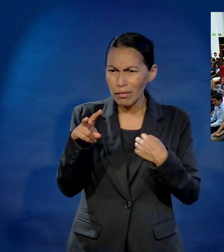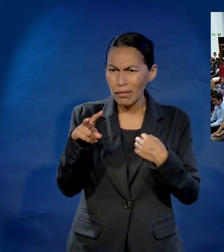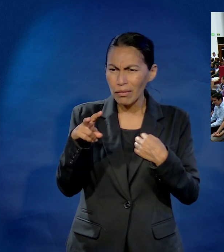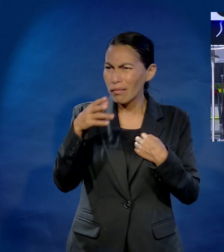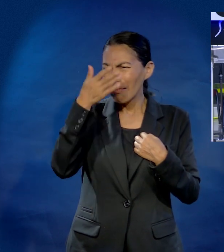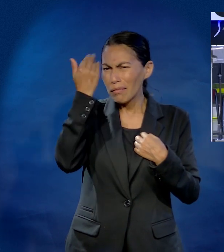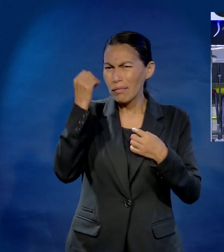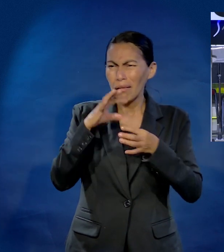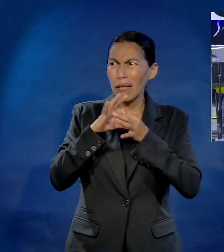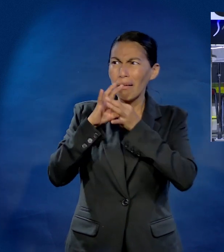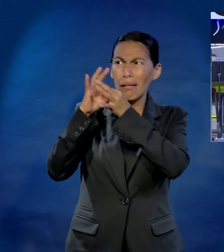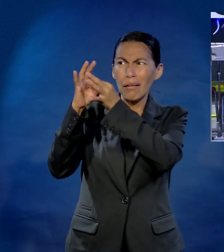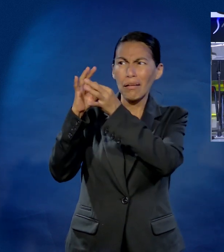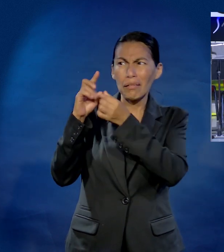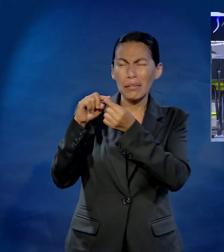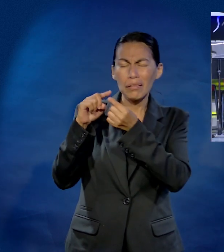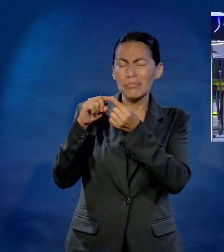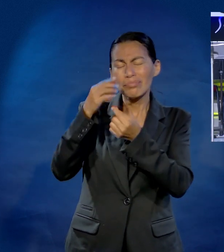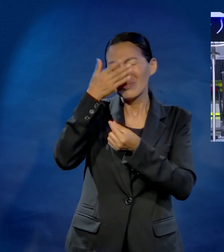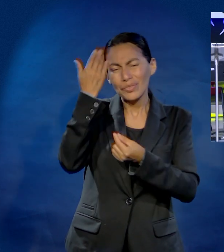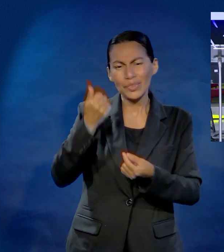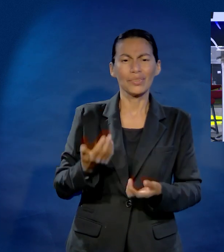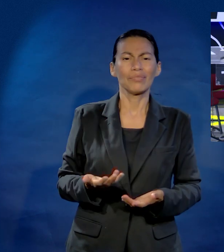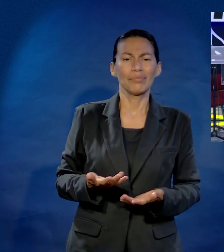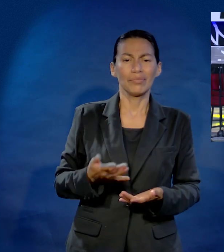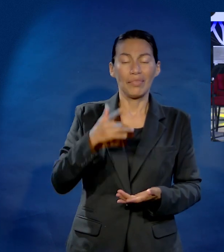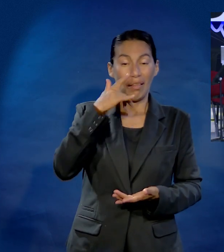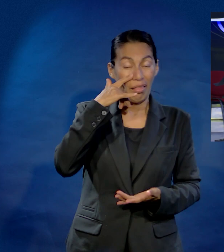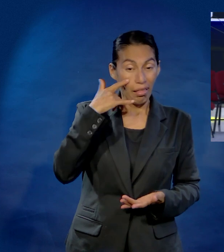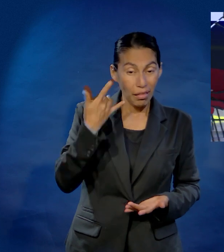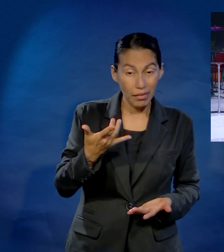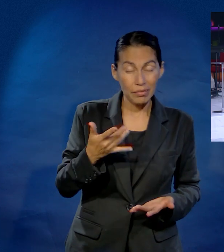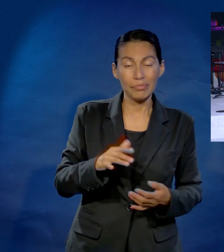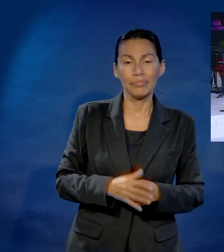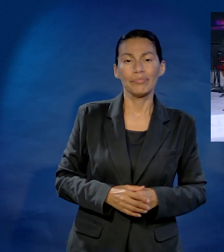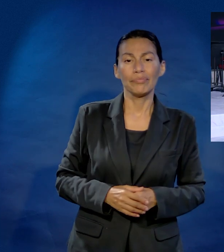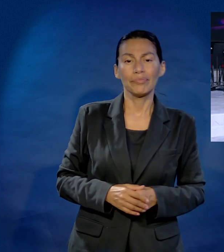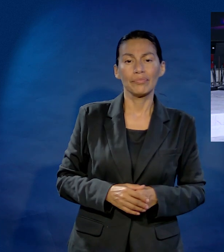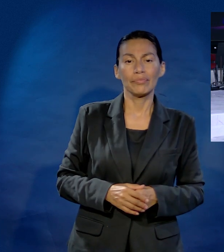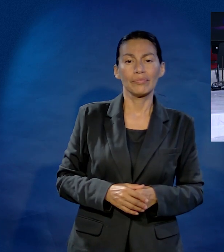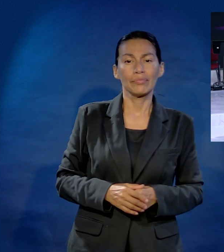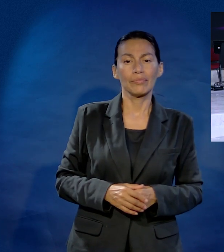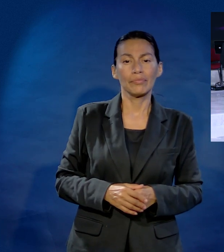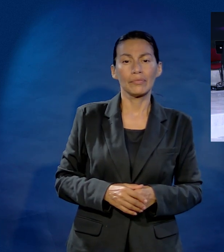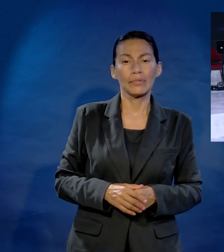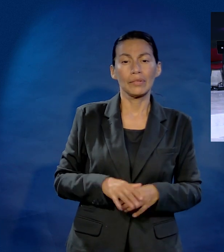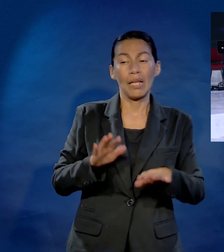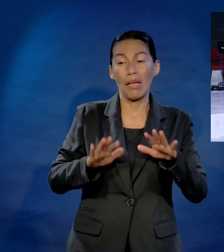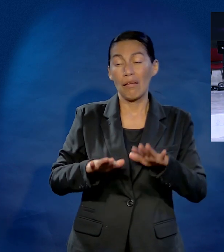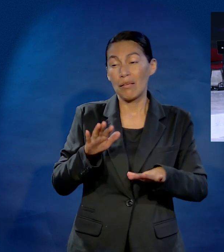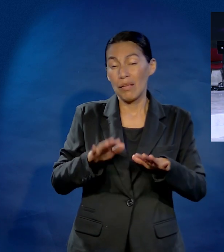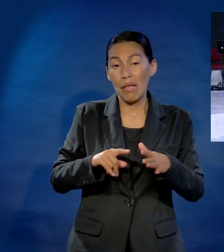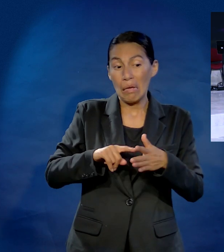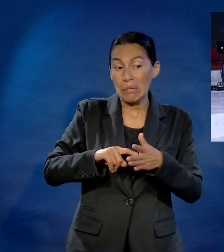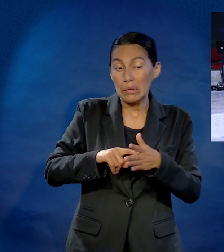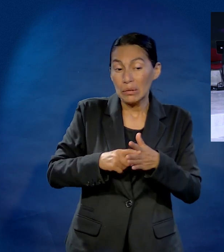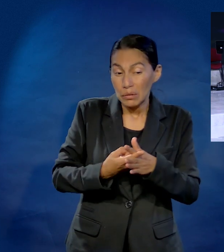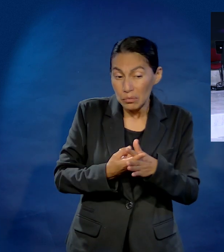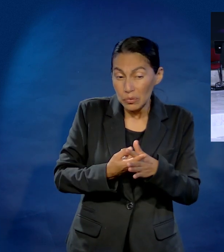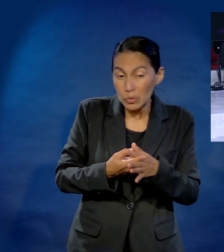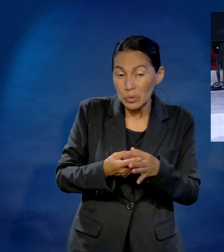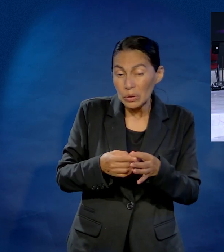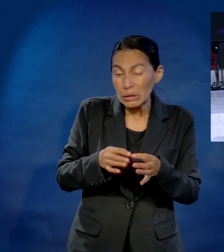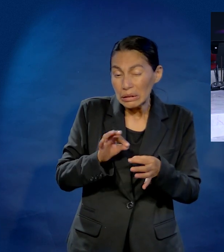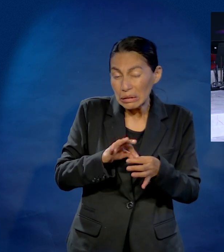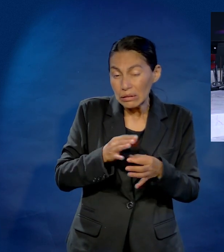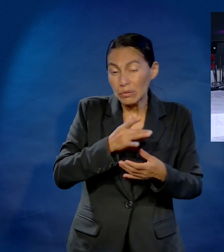sabe. Es más, yo me atrevería a decir que viendo aquí la iglesia con los ojos finitos que yo tengo, yo no